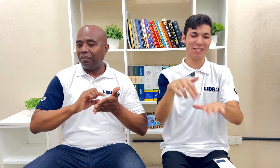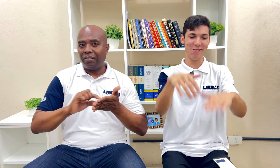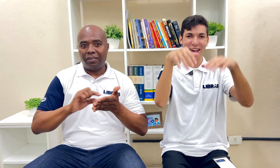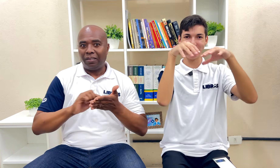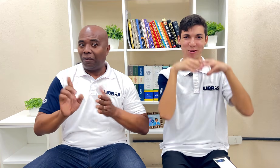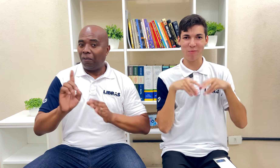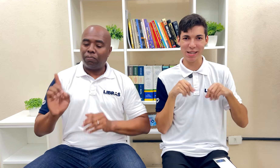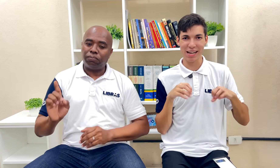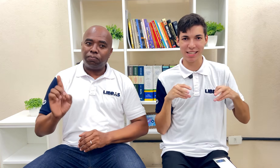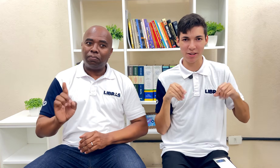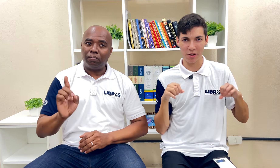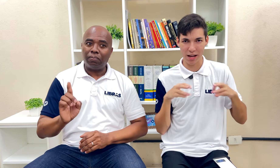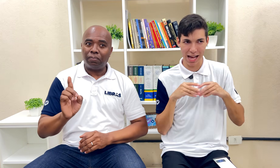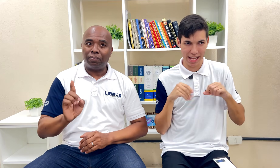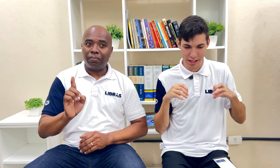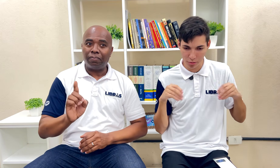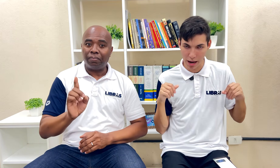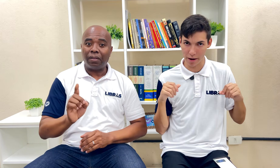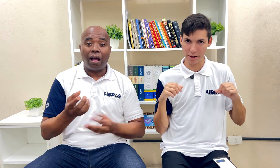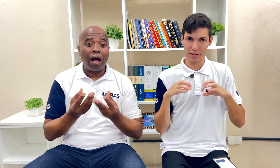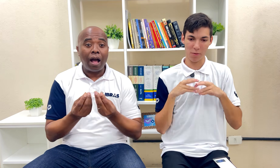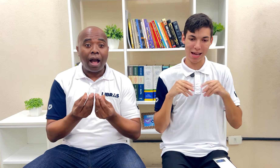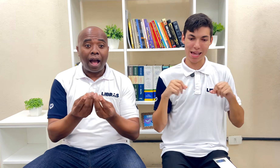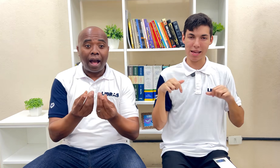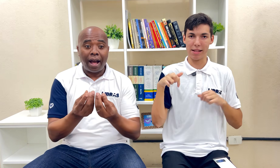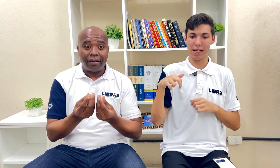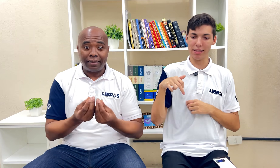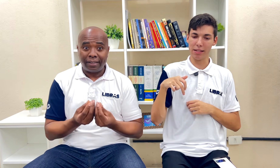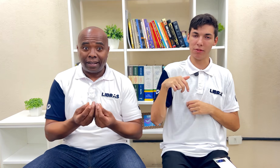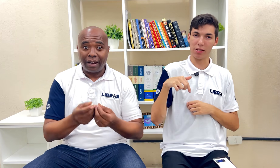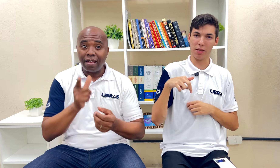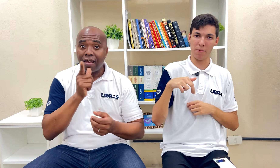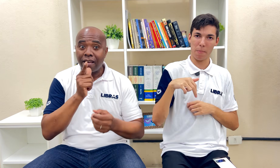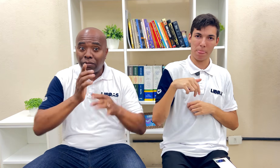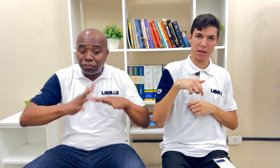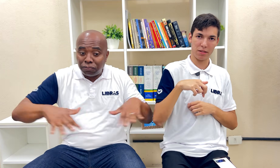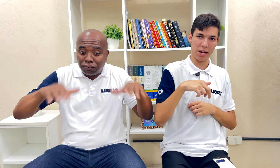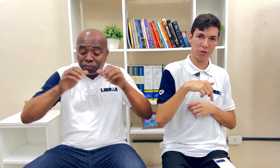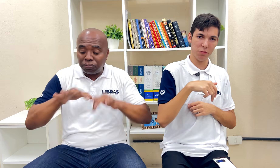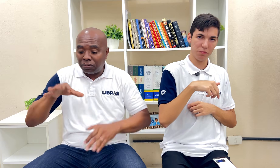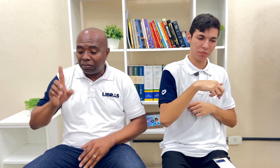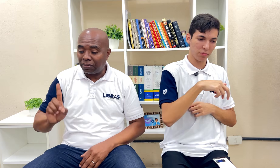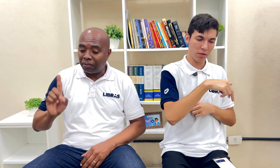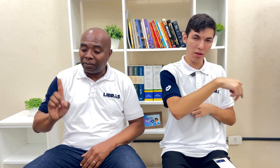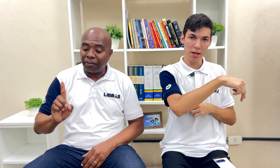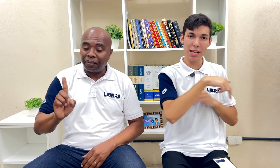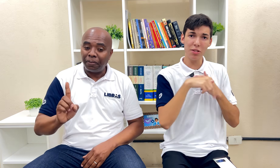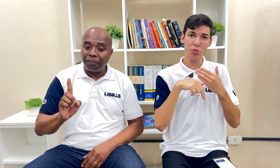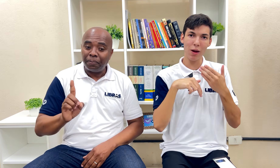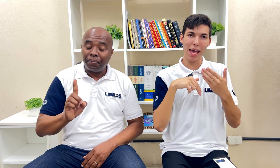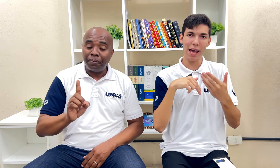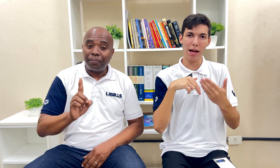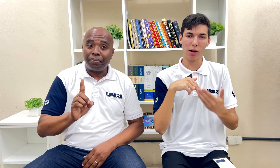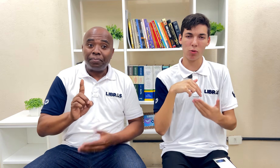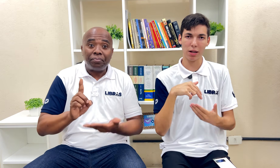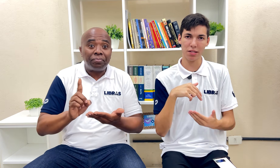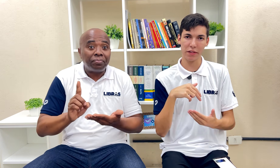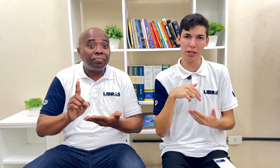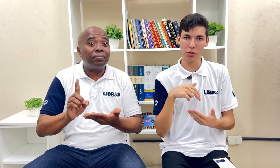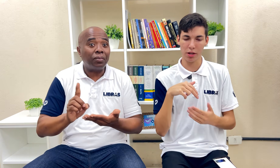é sobre aqui, ó, a areia do mar. Então, areia, ele está andando aqui, certo? Isso é o classificador.